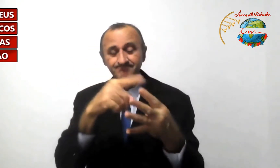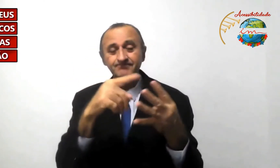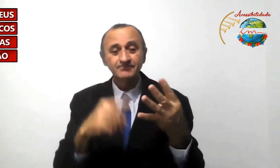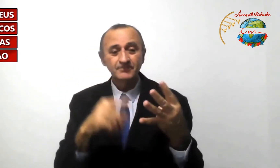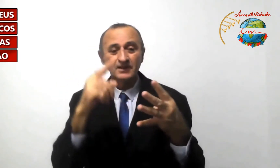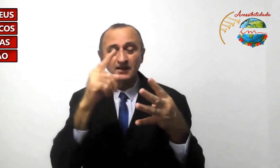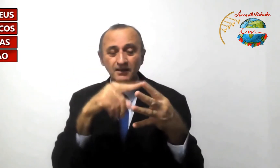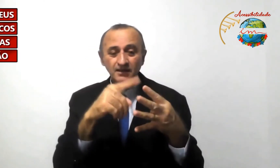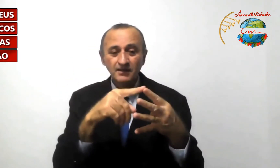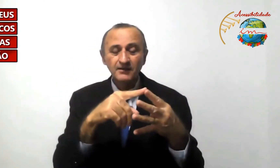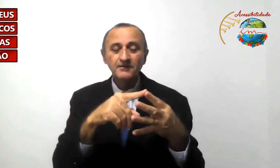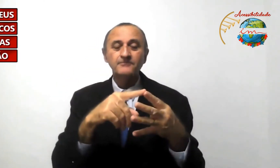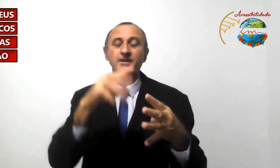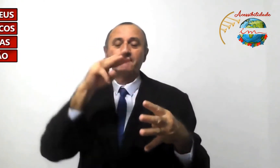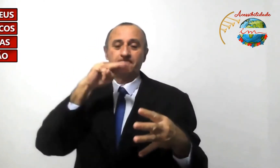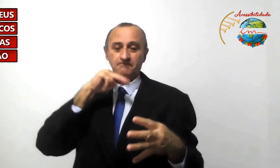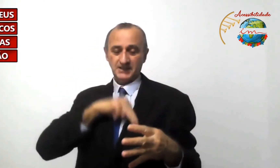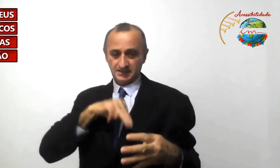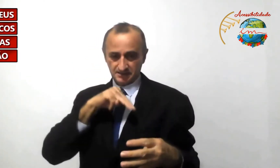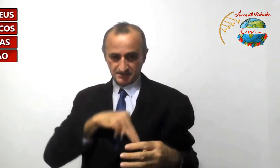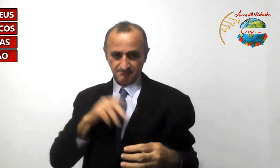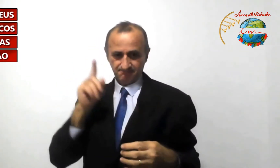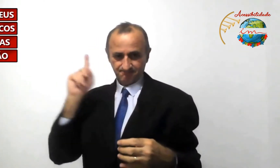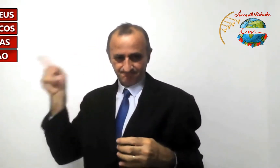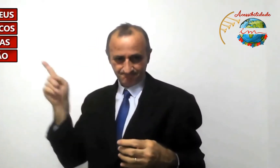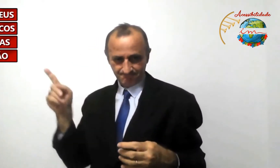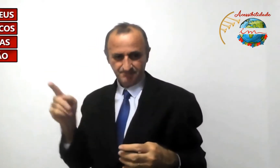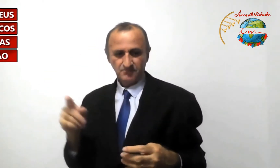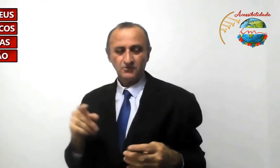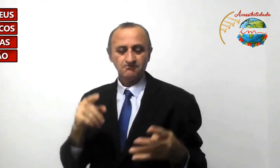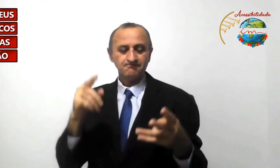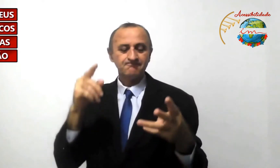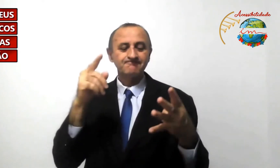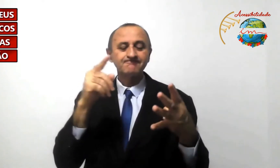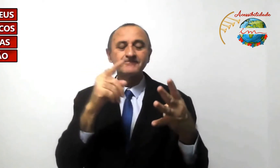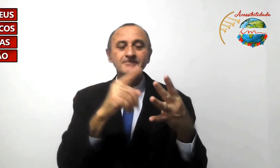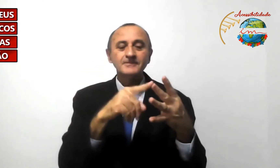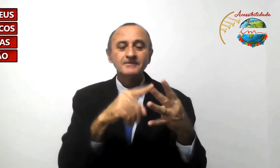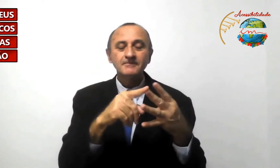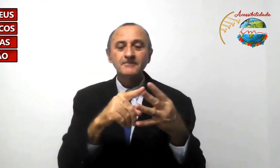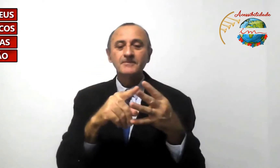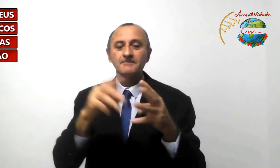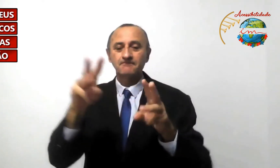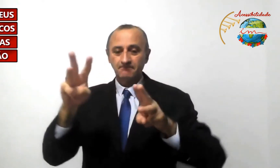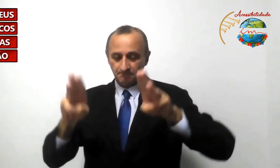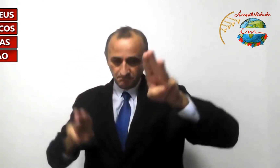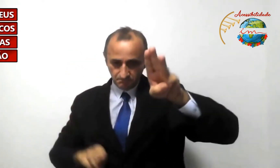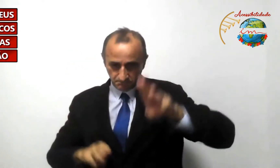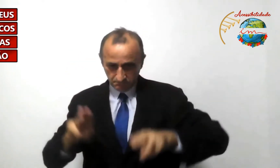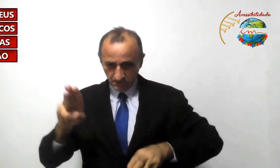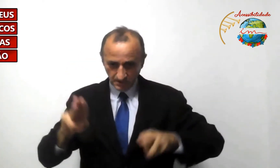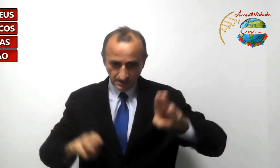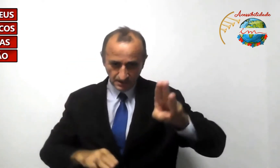evangelhos? Vamos lembrá-los? Então, nós temos Mateus, veja. Segundo evangelho,